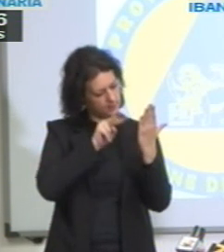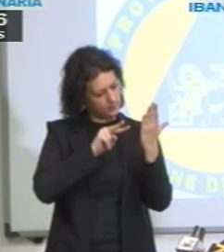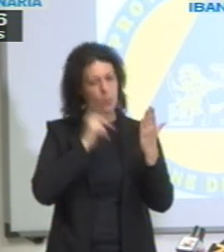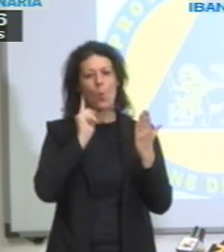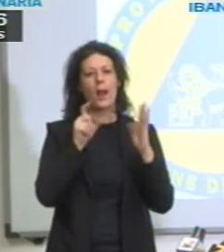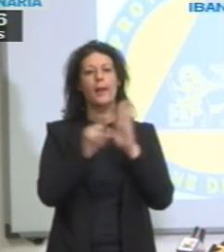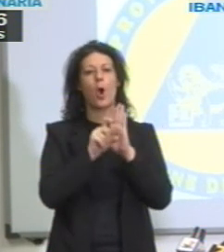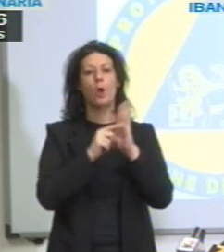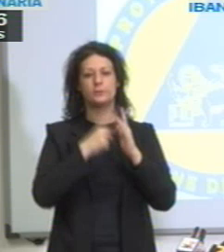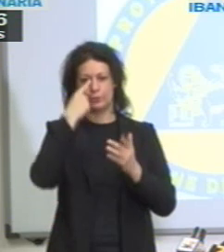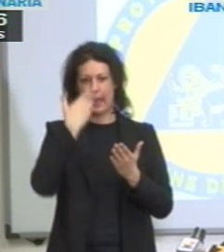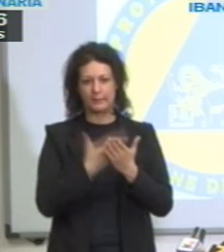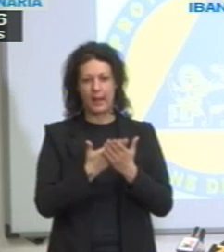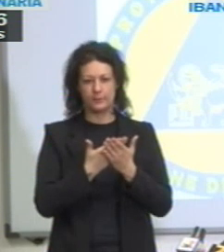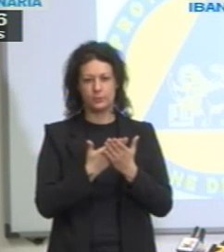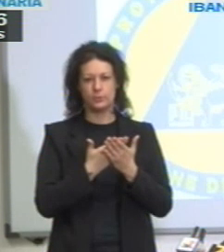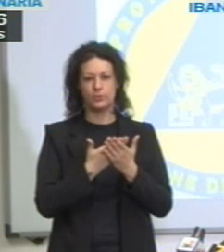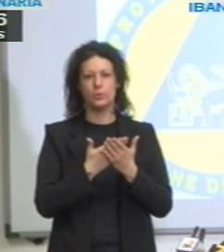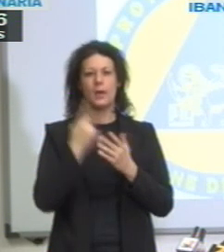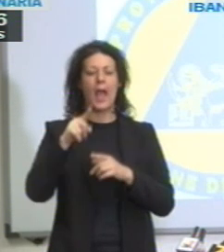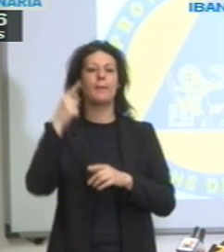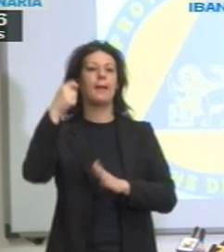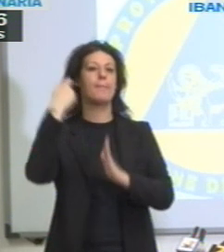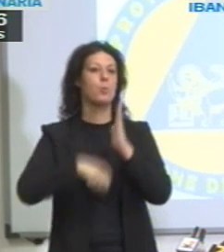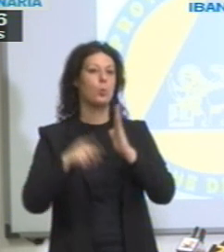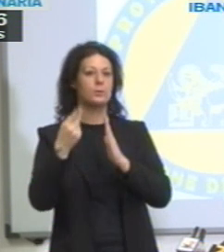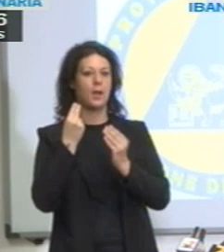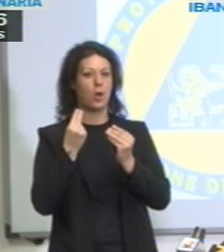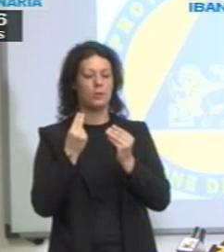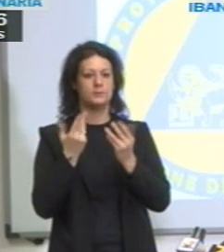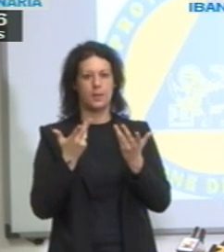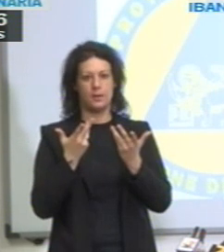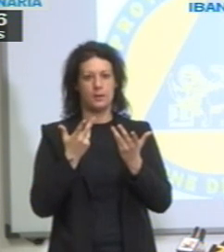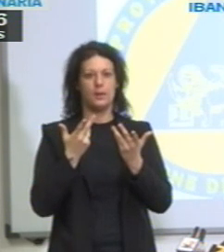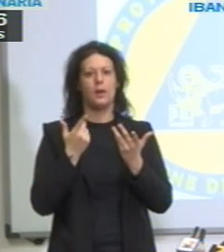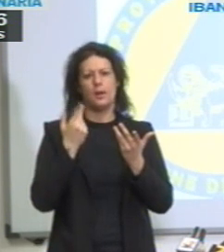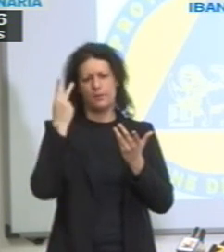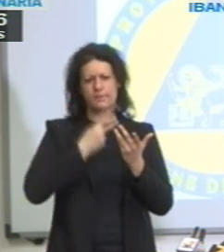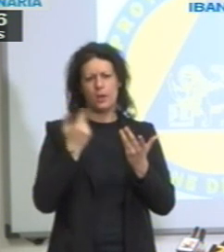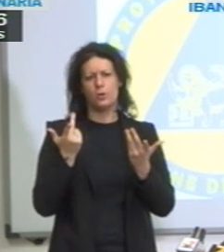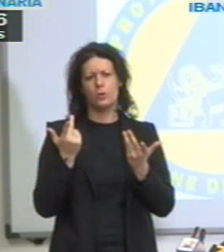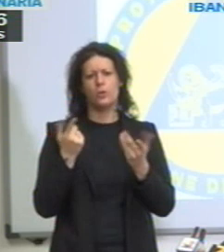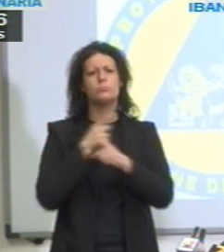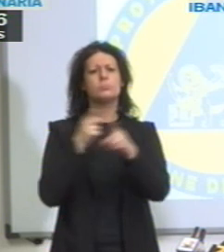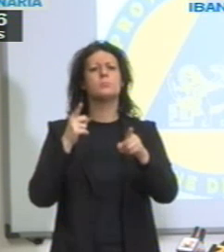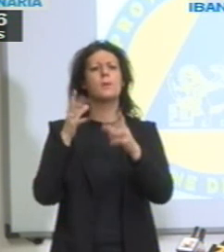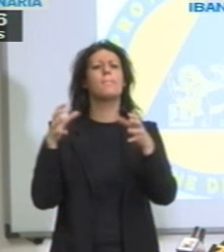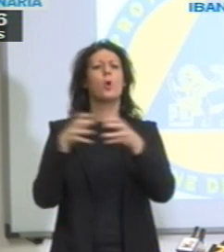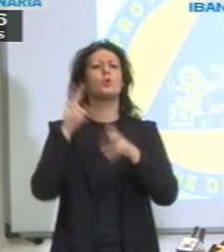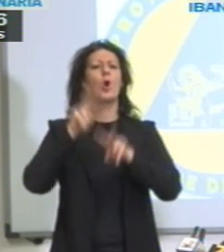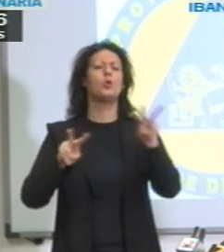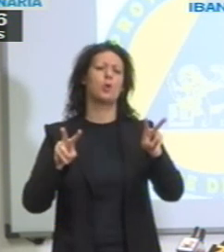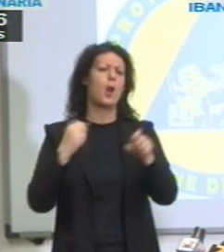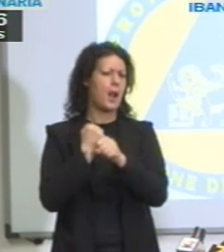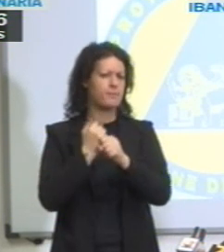da applicare e quindi l'infrazione. Dico che poi loro stanno facendo un lavoro eccezionale, tutti coloro che controllano, poi ci vuole buon senso,